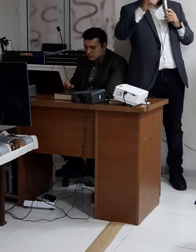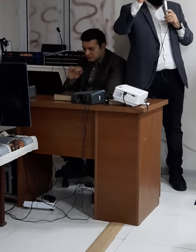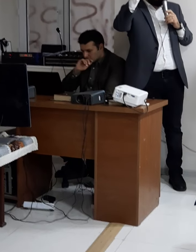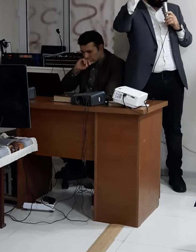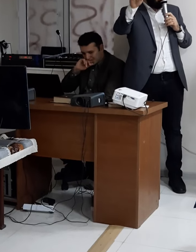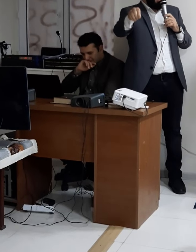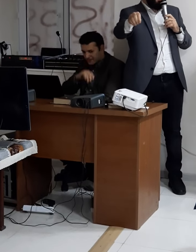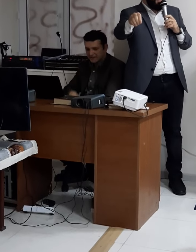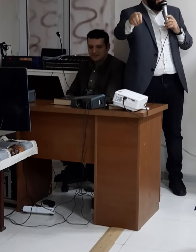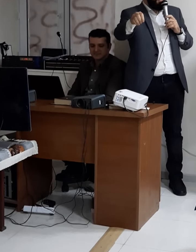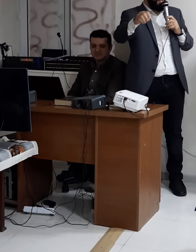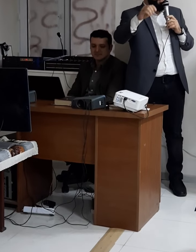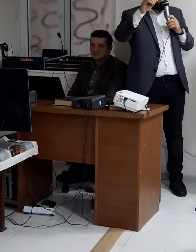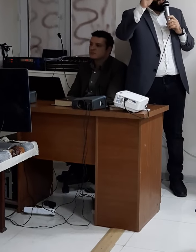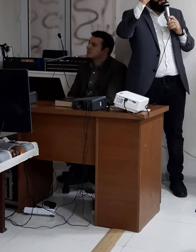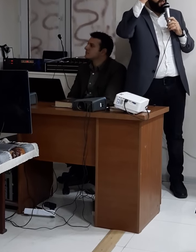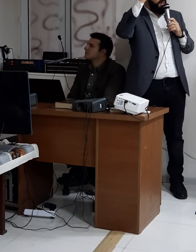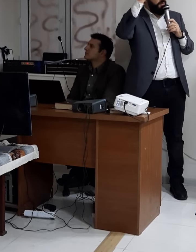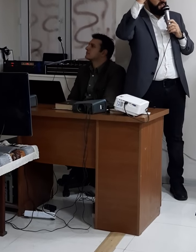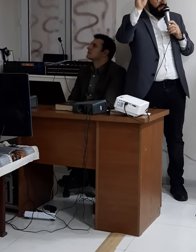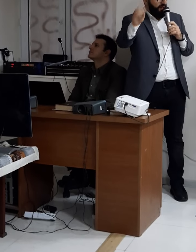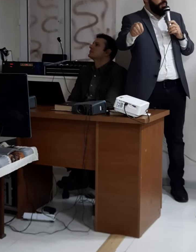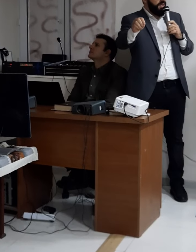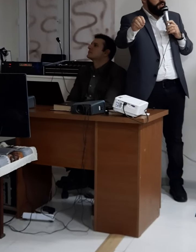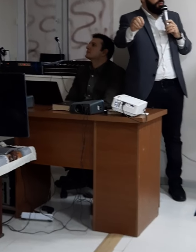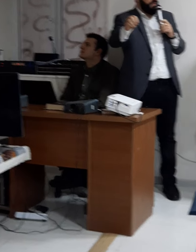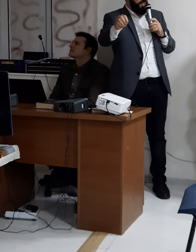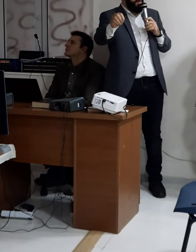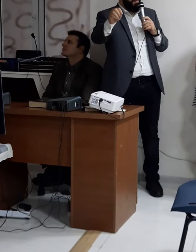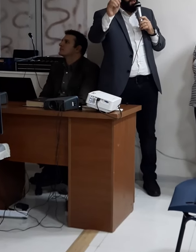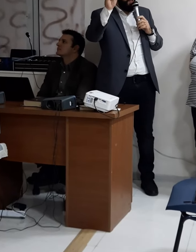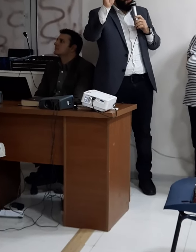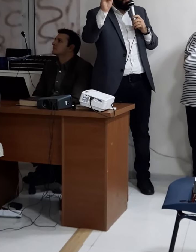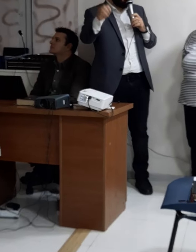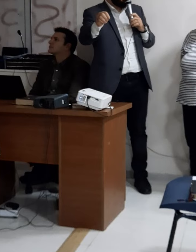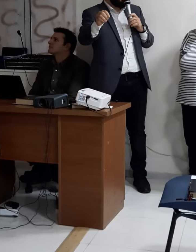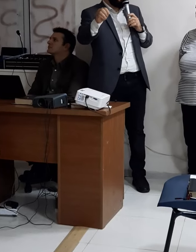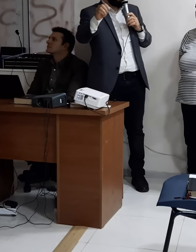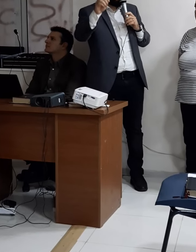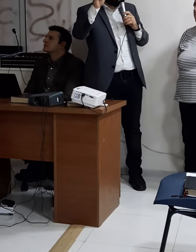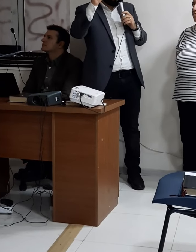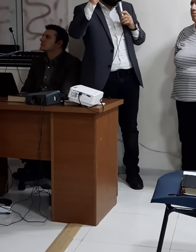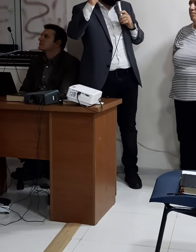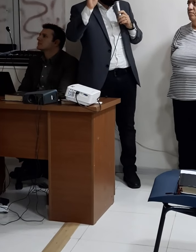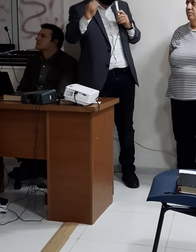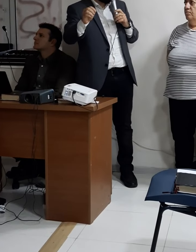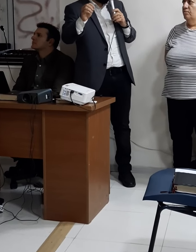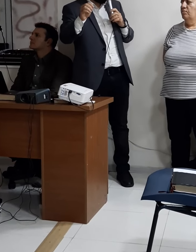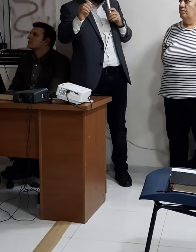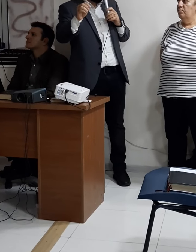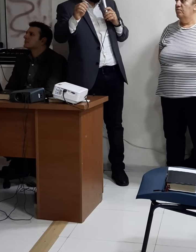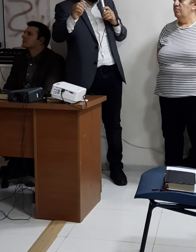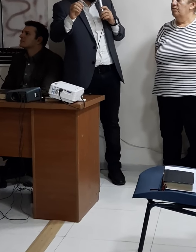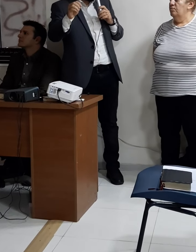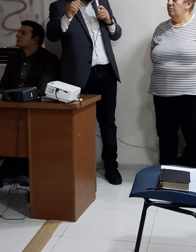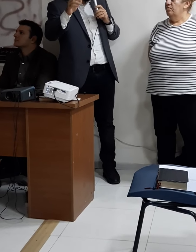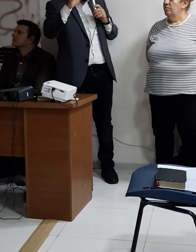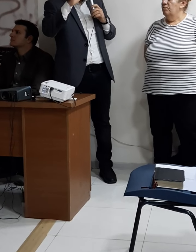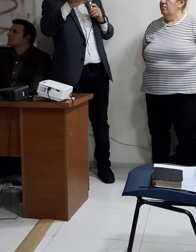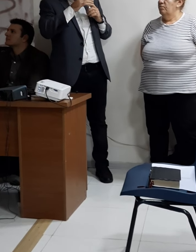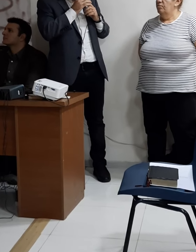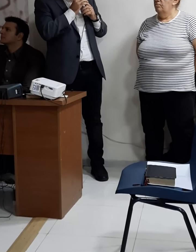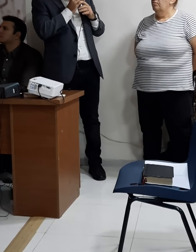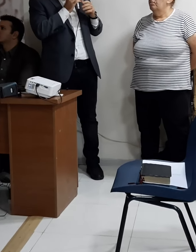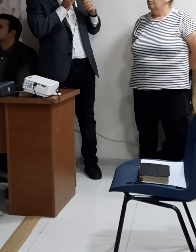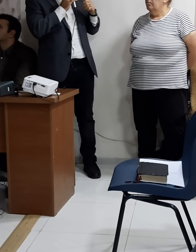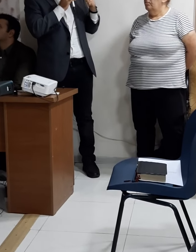հիմնված է Տեր Հիսուսի վրա, կամ նա վստահում է Հիսուսին իր բրկության համար եւ կյանքի բոլոր իրավիճակների համար,